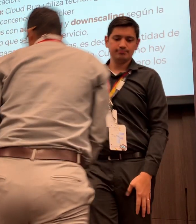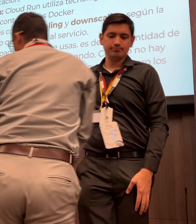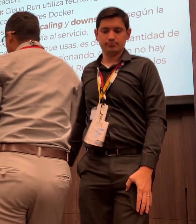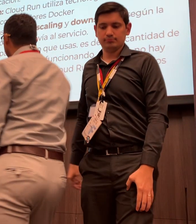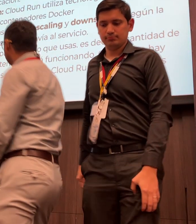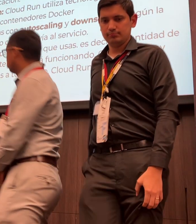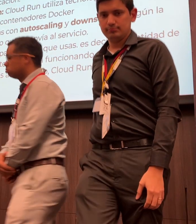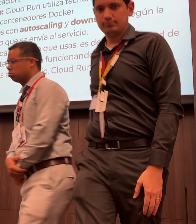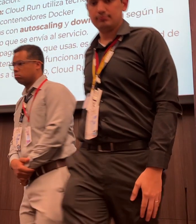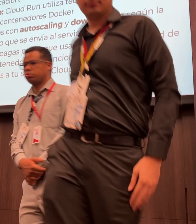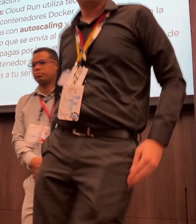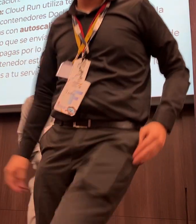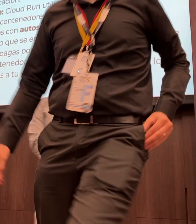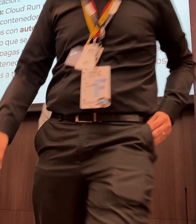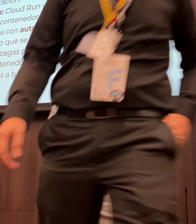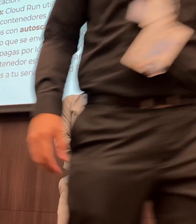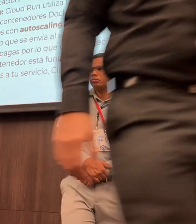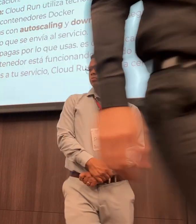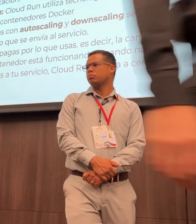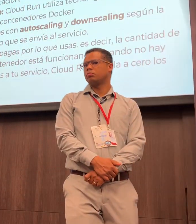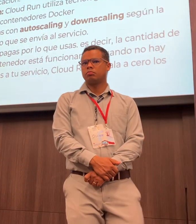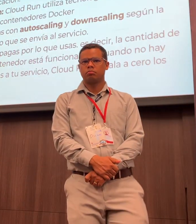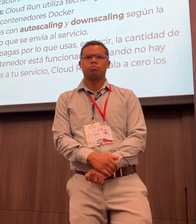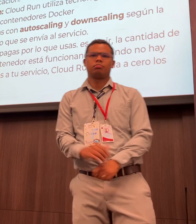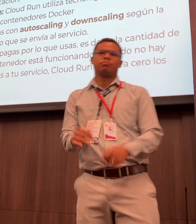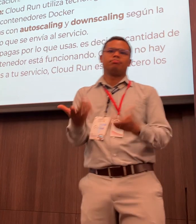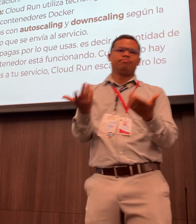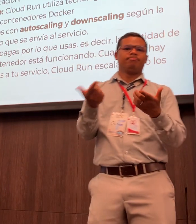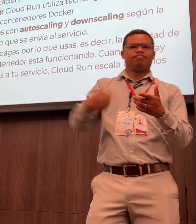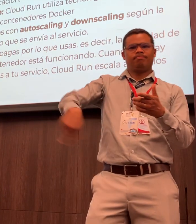pagando solamente por lo que los recursos que vamos a estar utilizando.